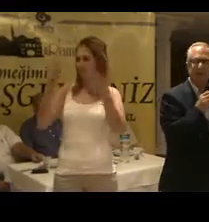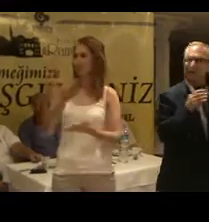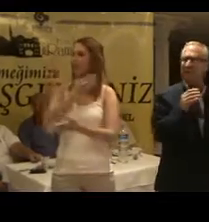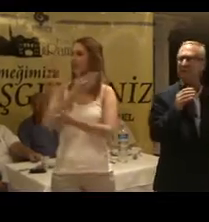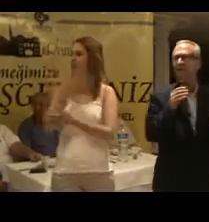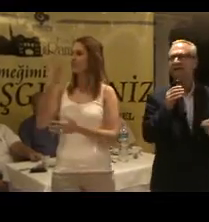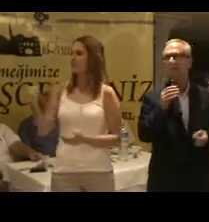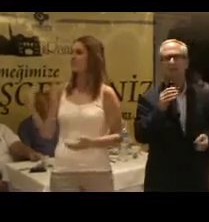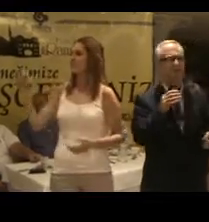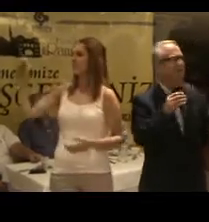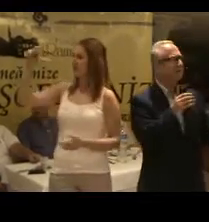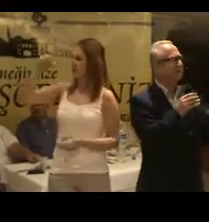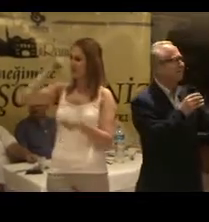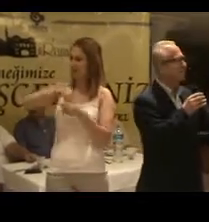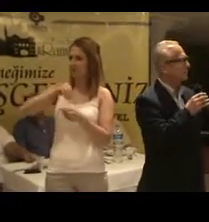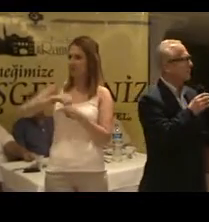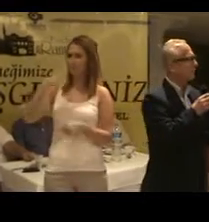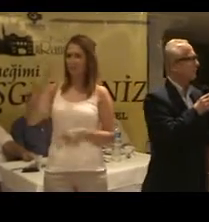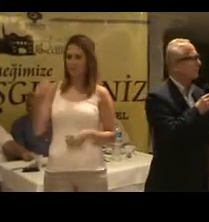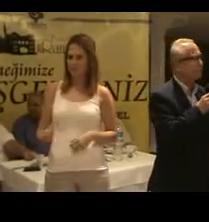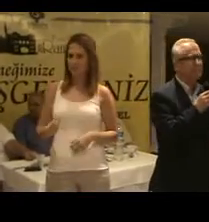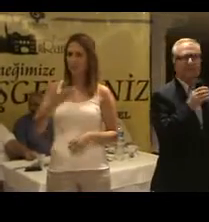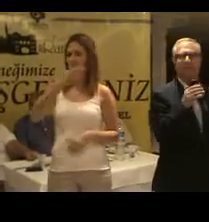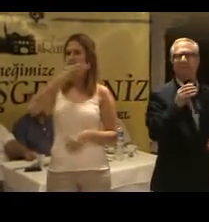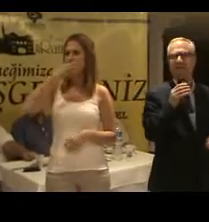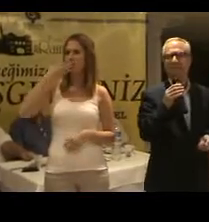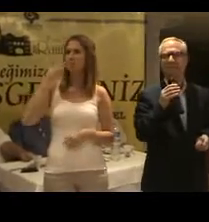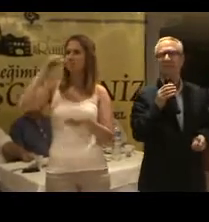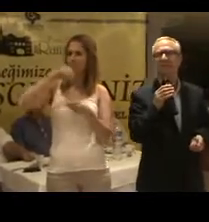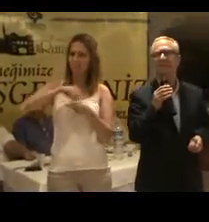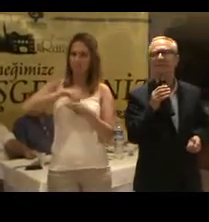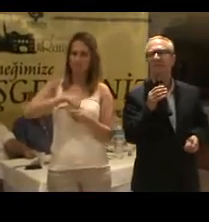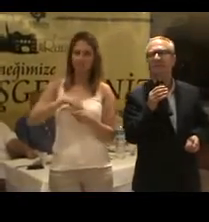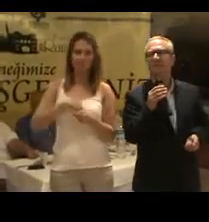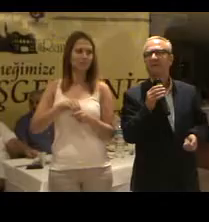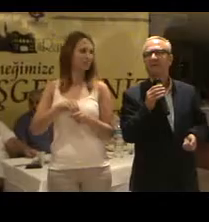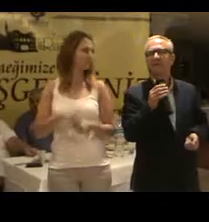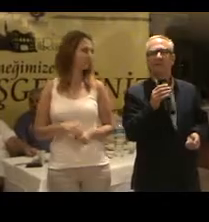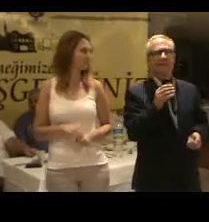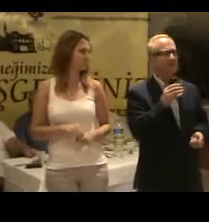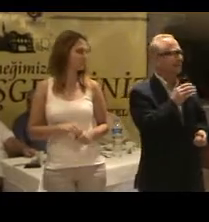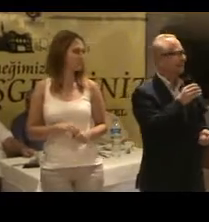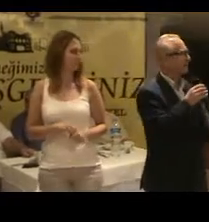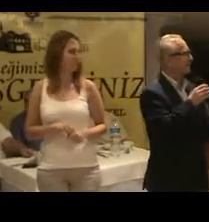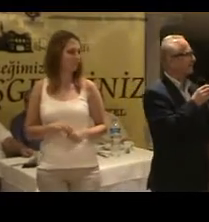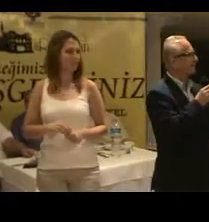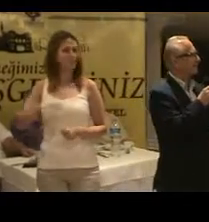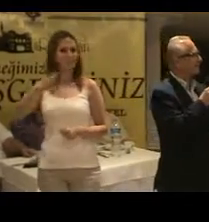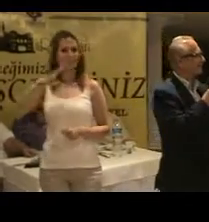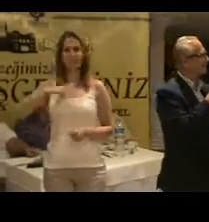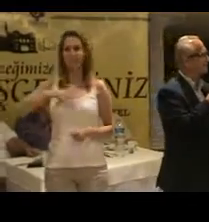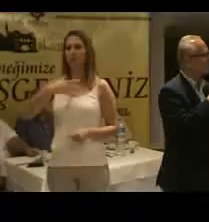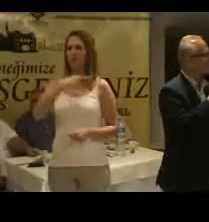dayanışma, paylaşma ayı olan mübarek Ramazan bayramında istedik ki